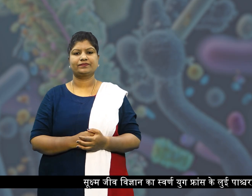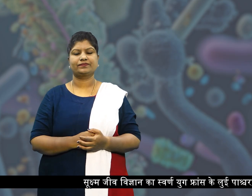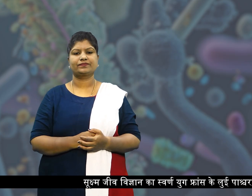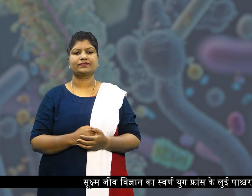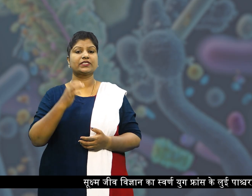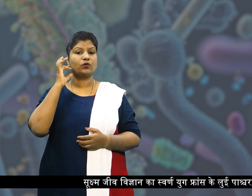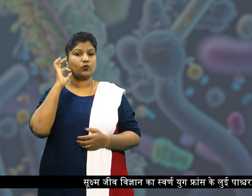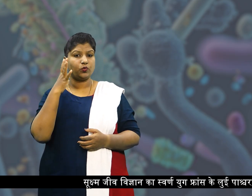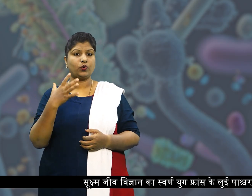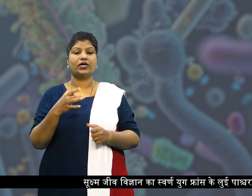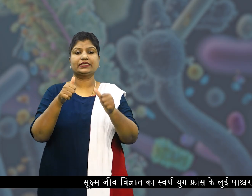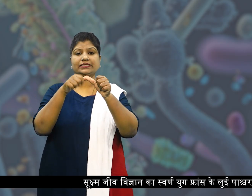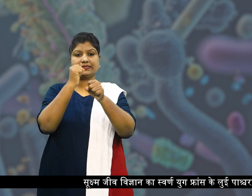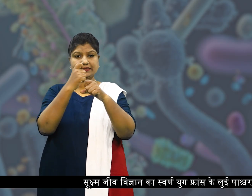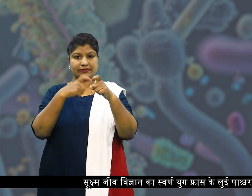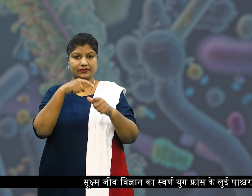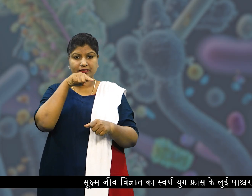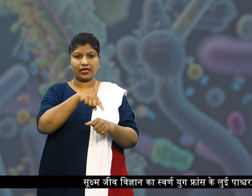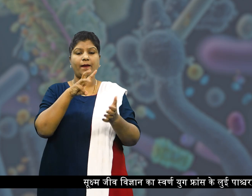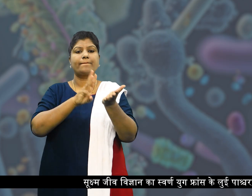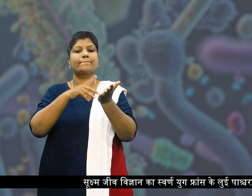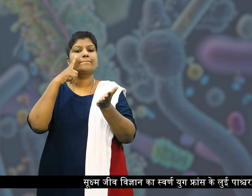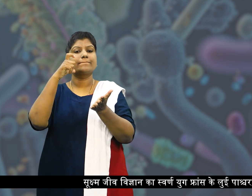सूक्ष्म जीव विज्ञान का स्वर्ण युग फ्रांस के लुई पाश्चर